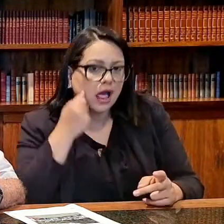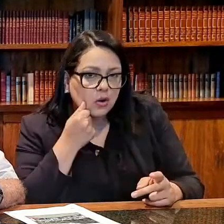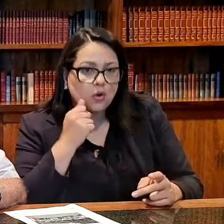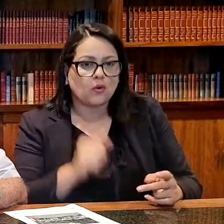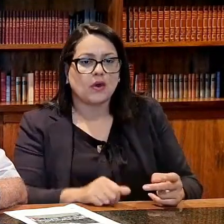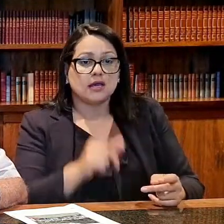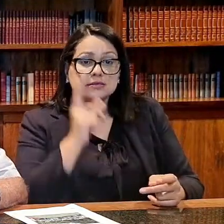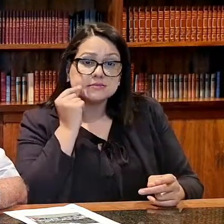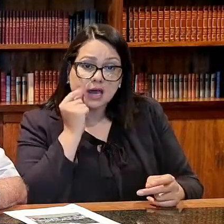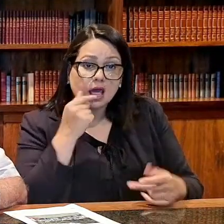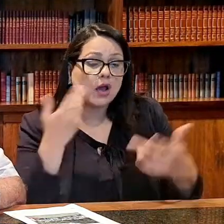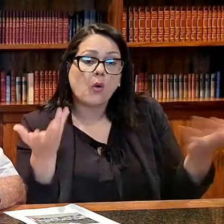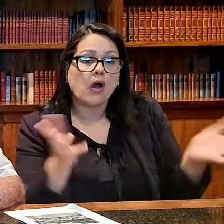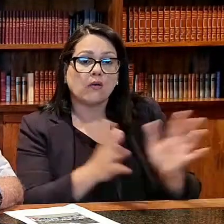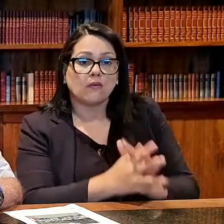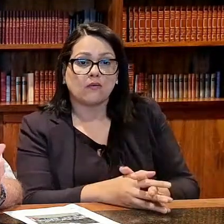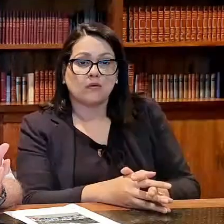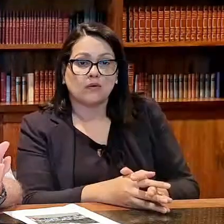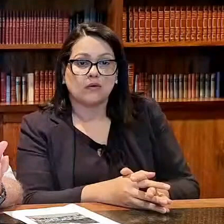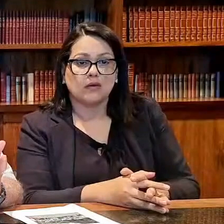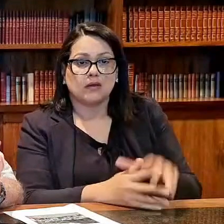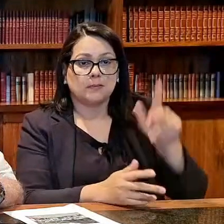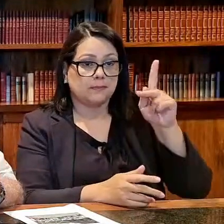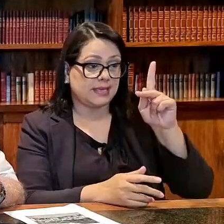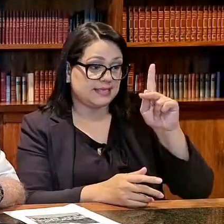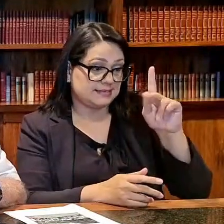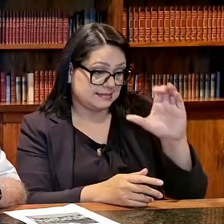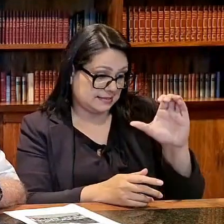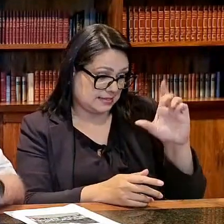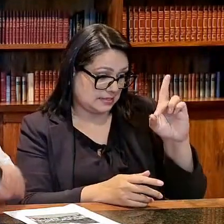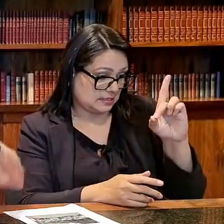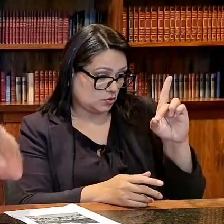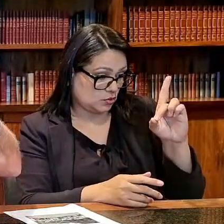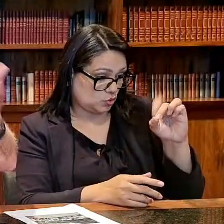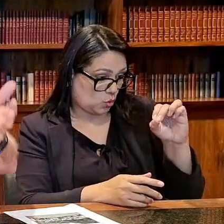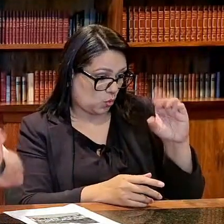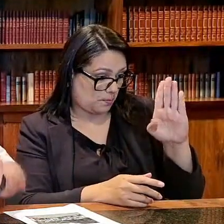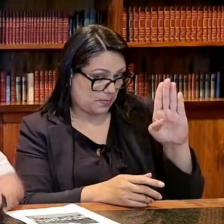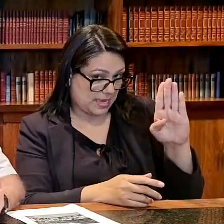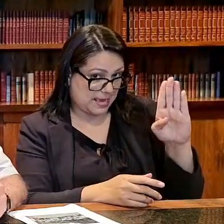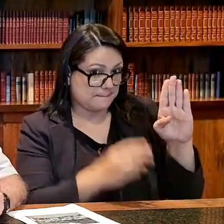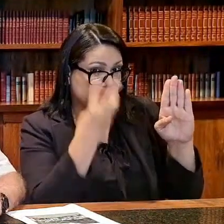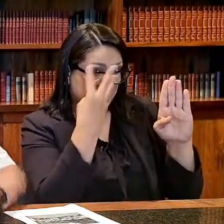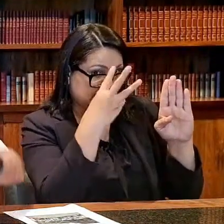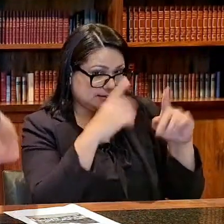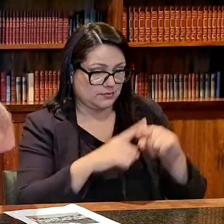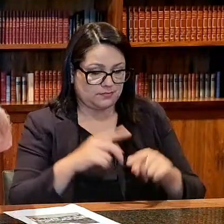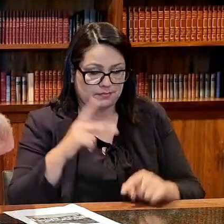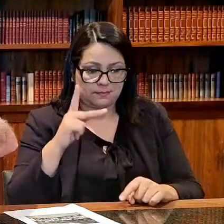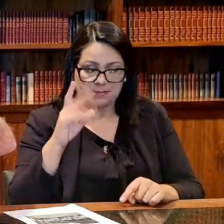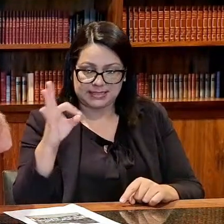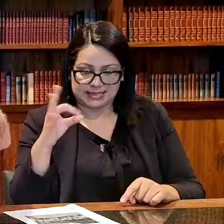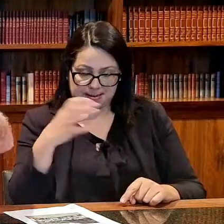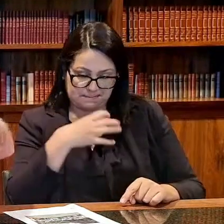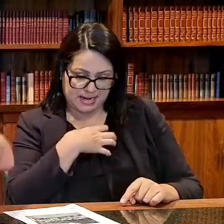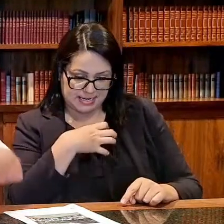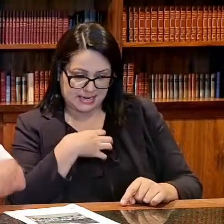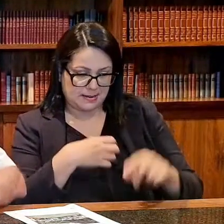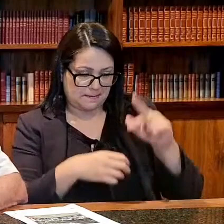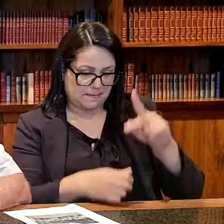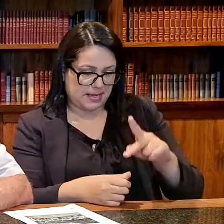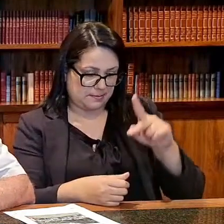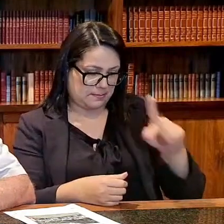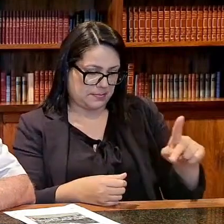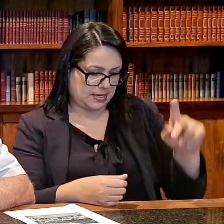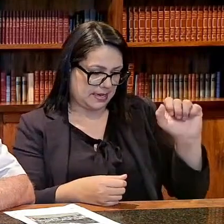Ceará? É o PCdoB do Maranhão, é o PT da Bahia, é o PPS, eu acho